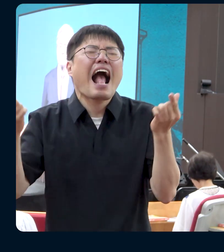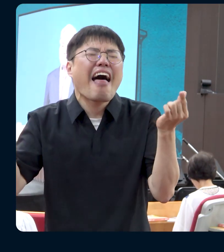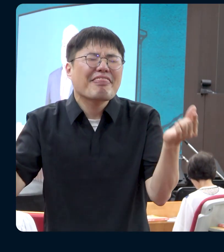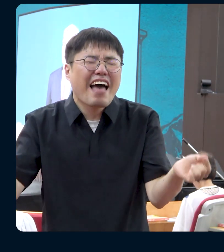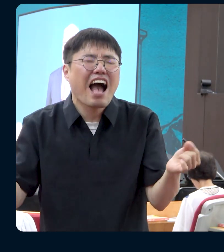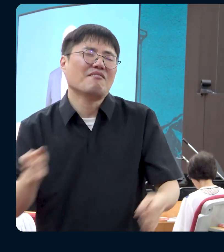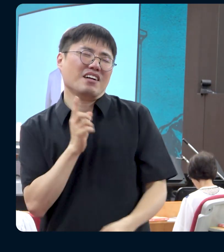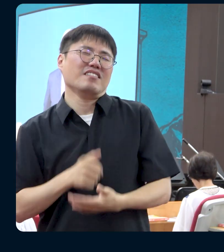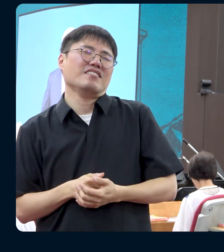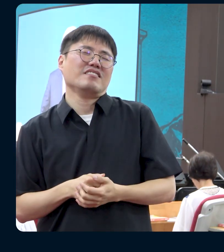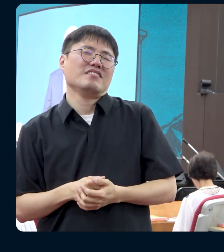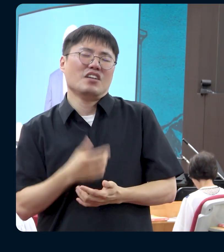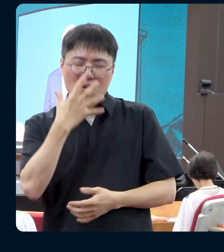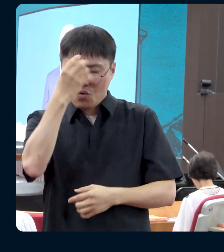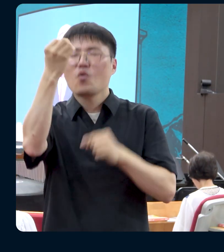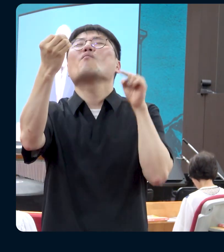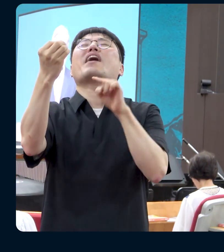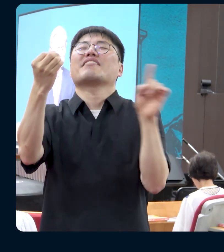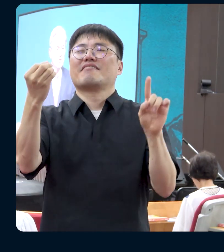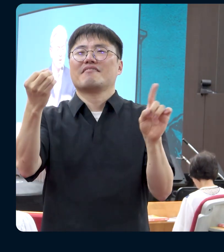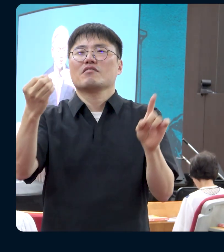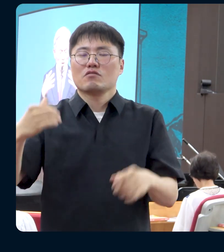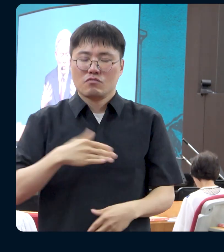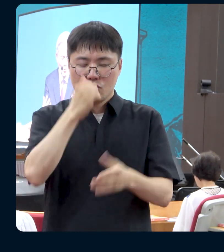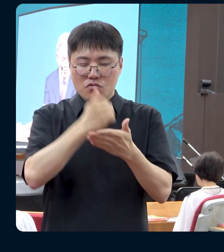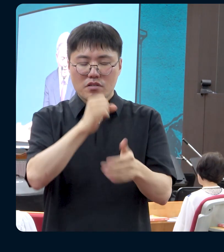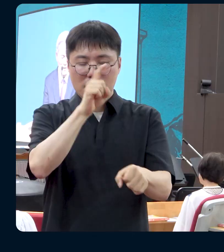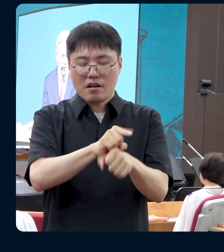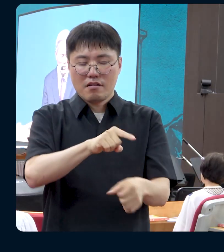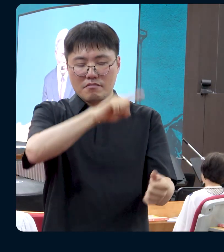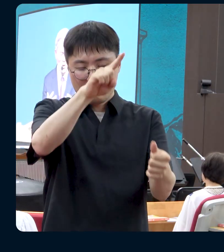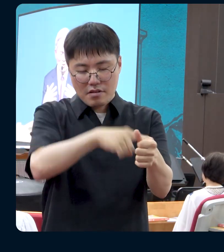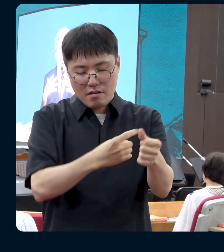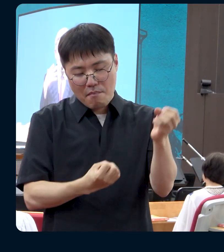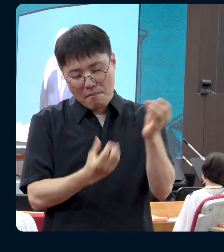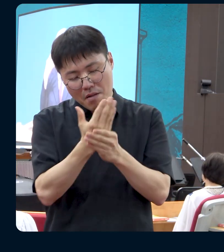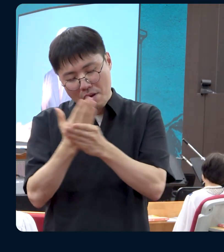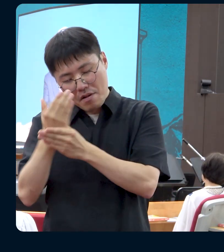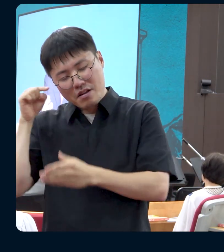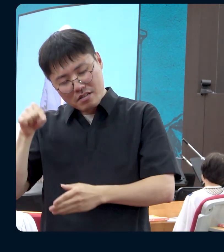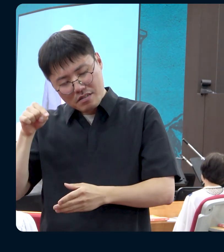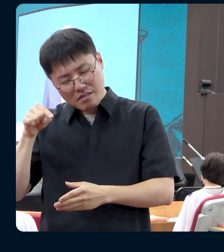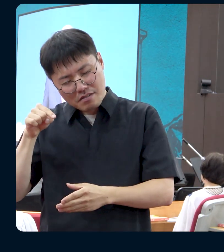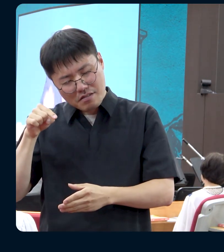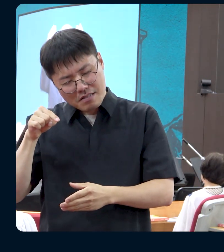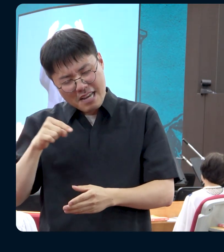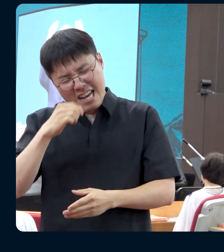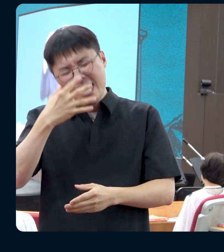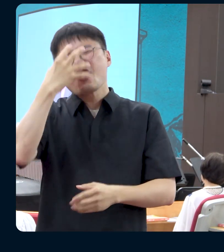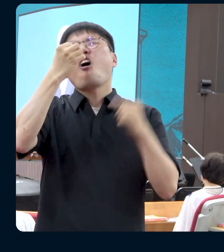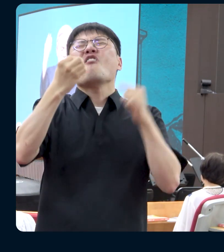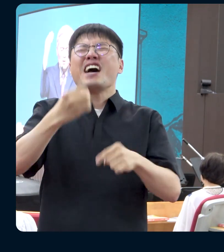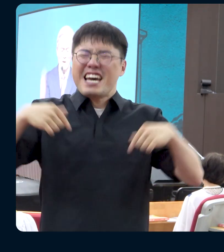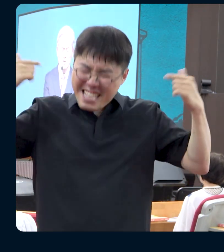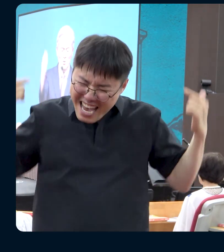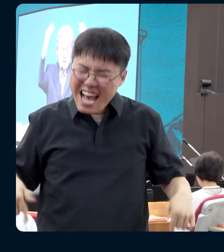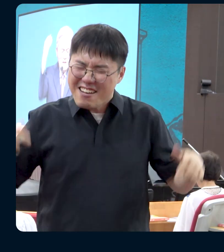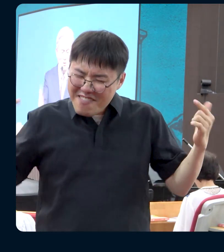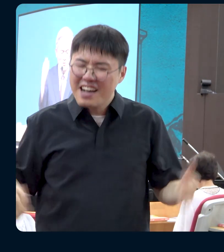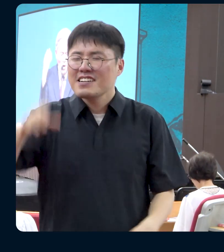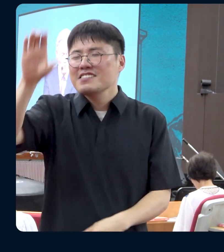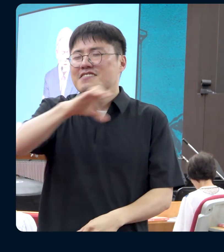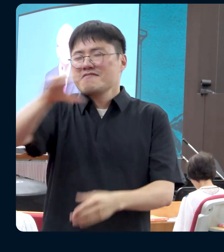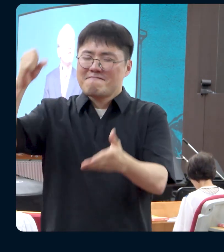두더지 잡기 맞습니다. 교만이라는 우리의 죄성에서 올라오는, 끝없이 올라오는 그 두더지를